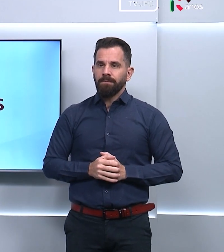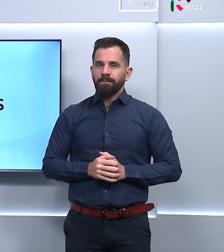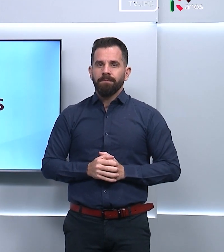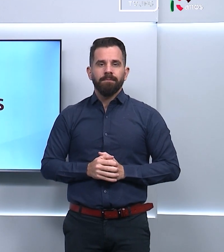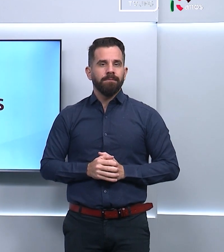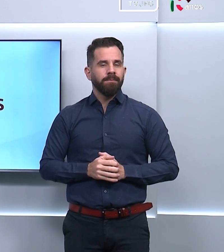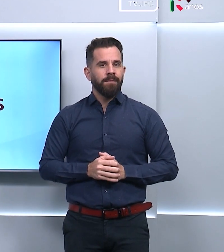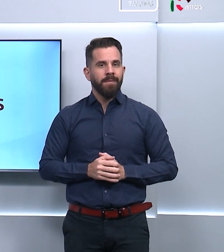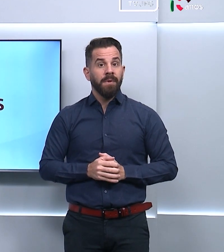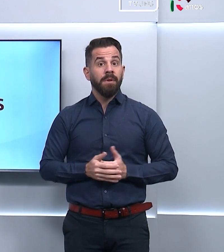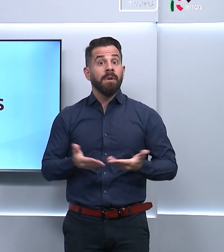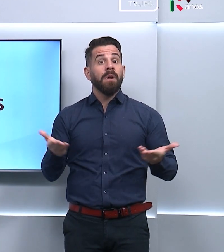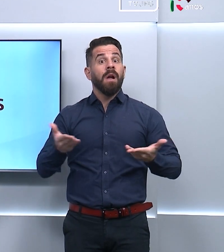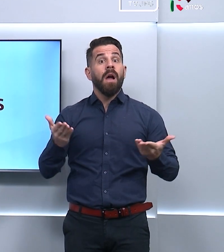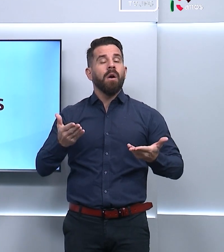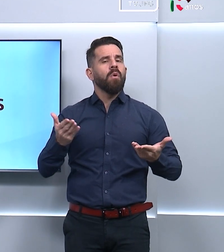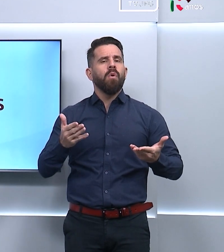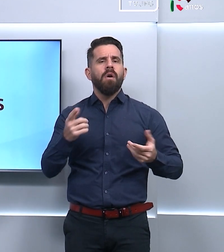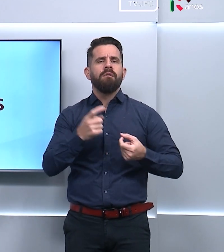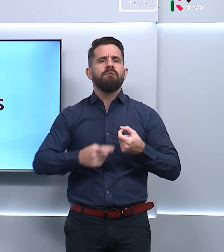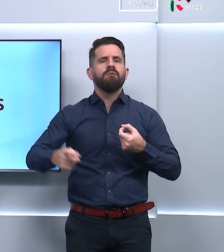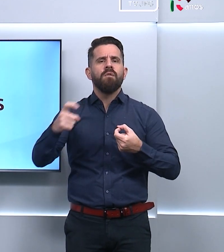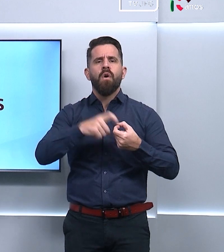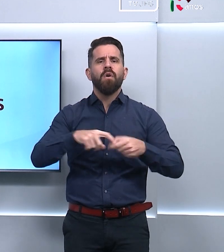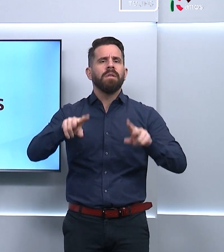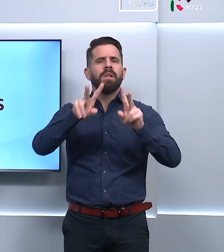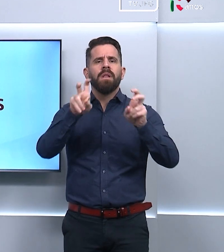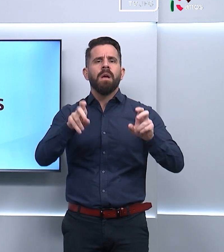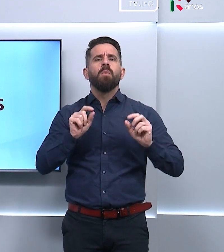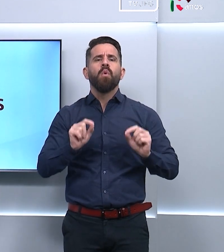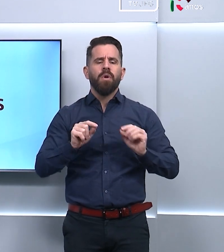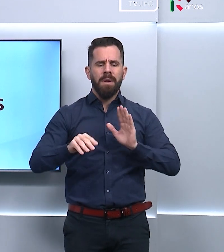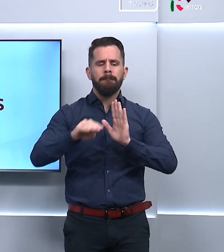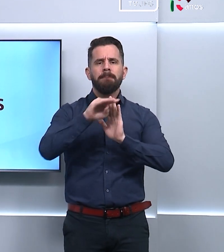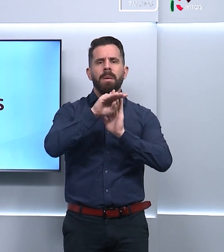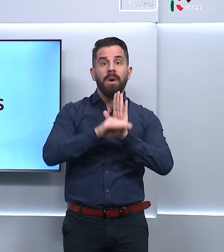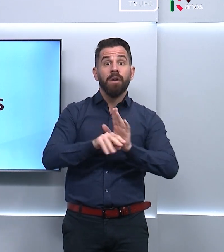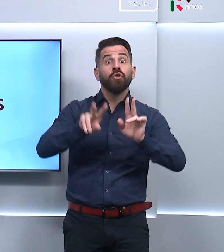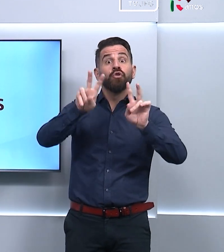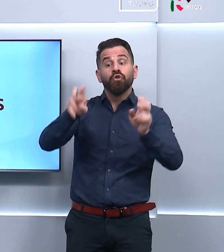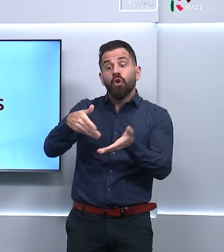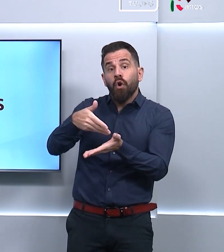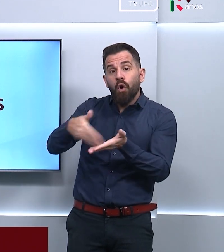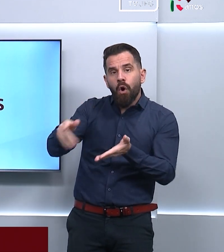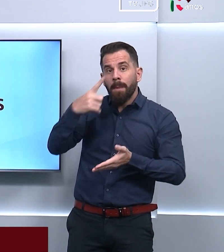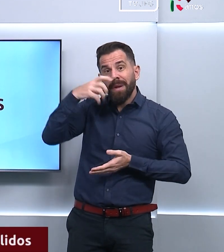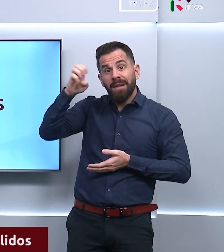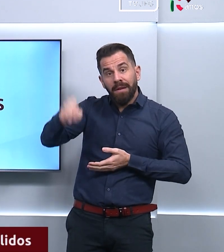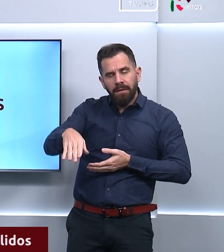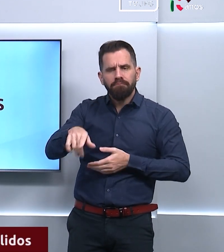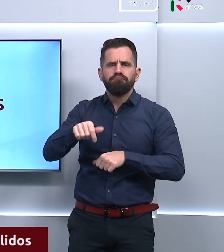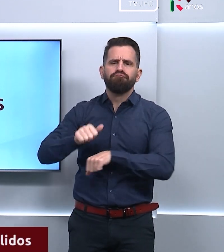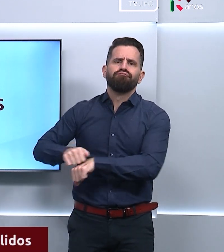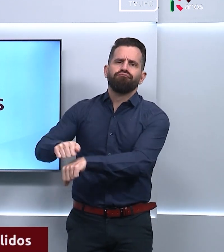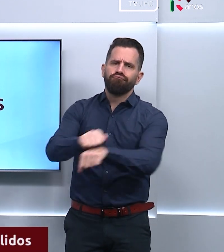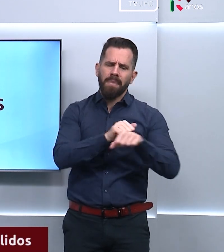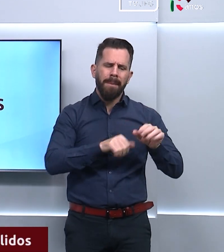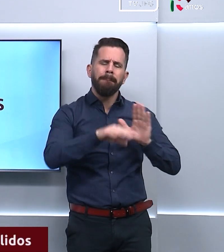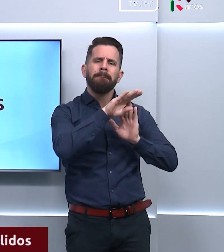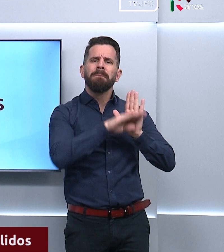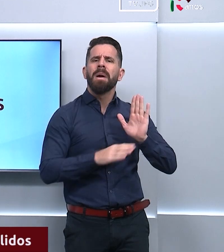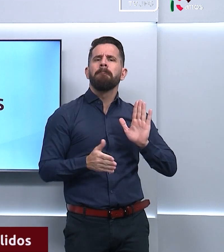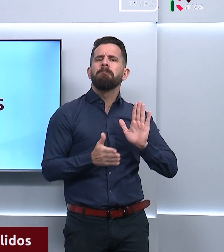Bom, agora a gente volta a falar sobre a Política Nacional de Resíduos Sólidos, dessa vez de forma nacional. Essa política prevê